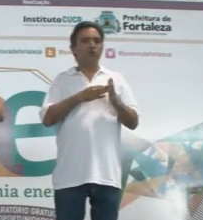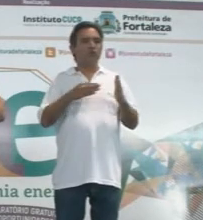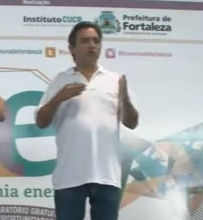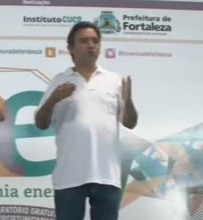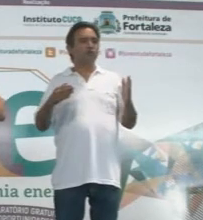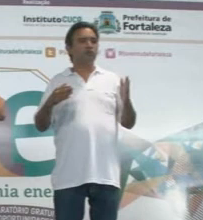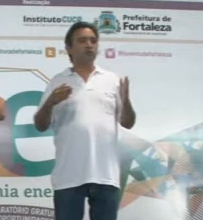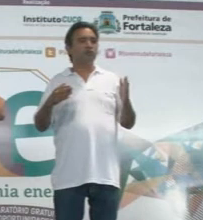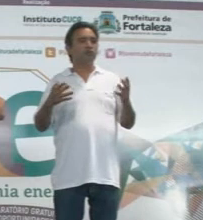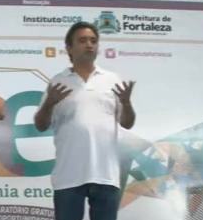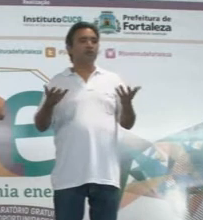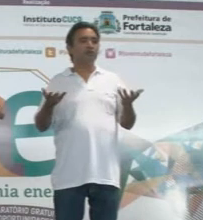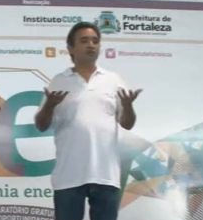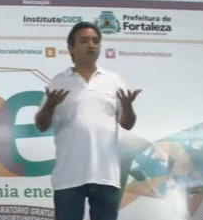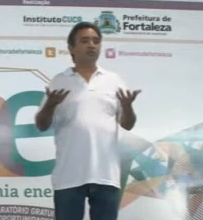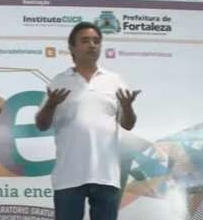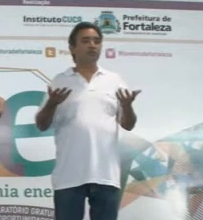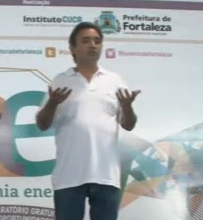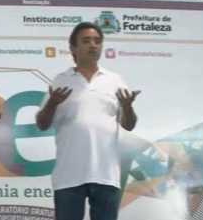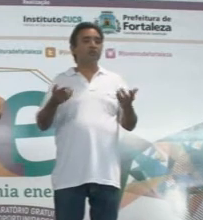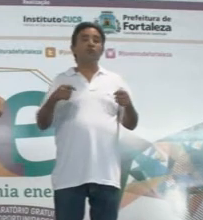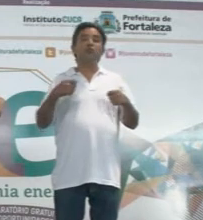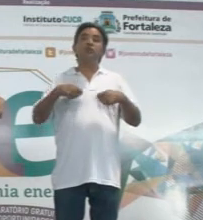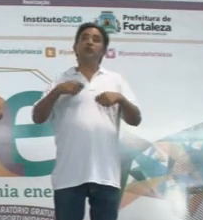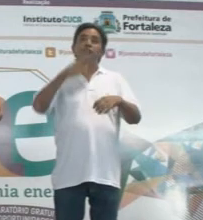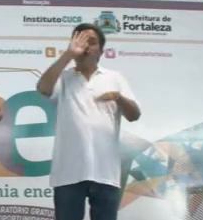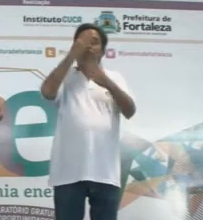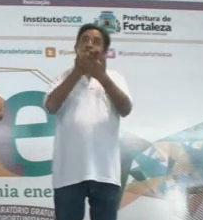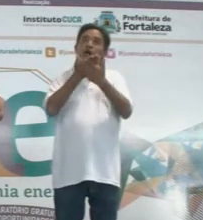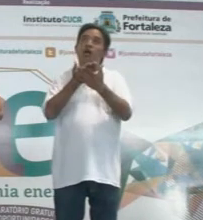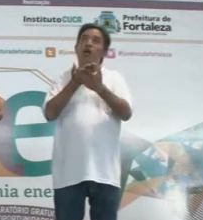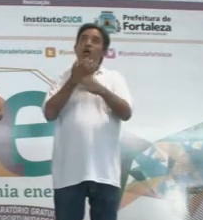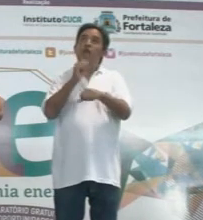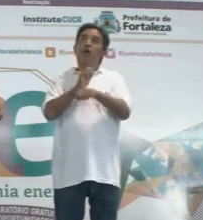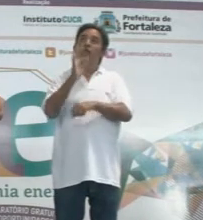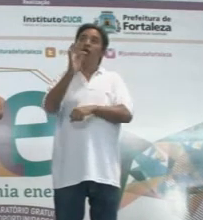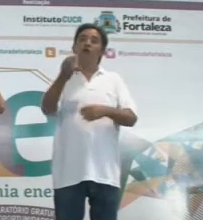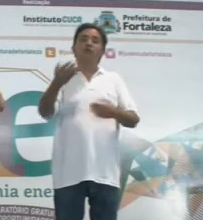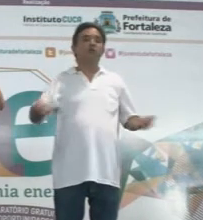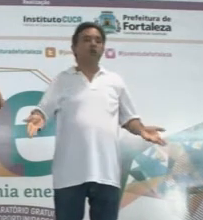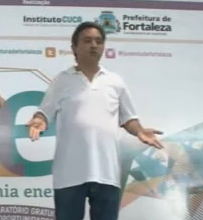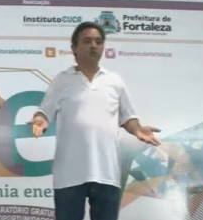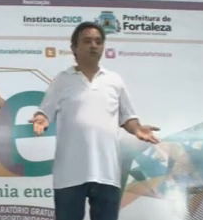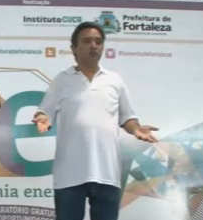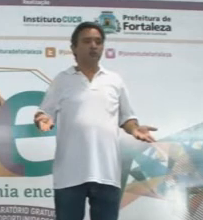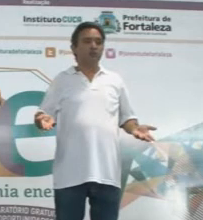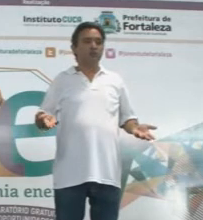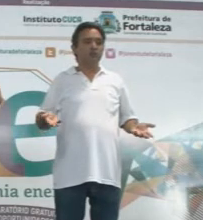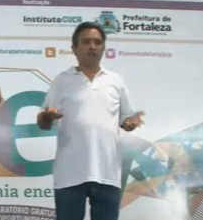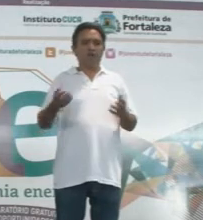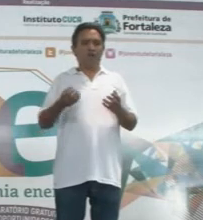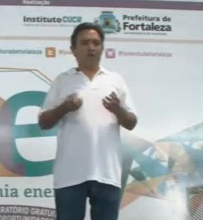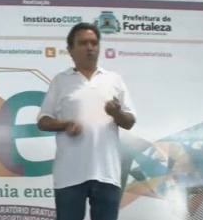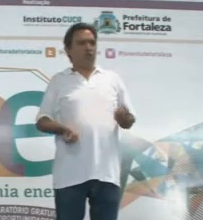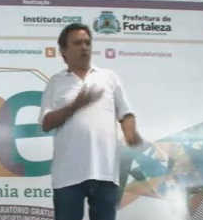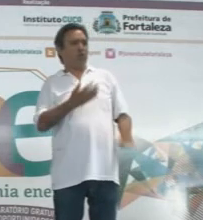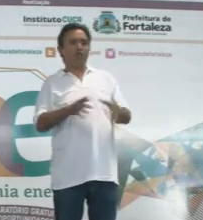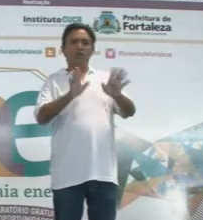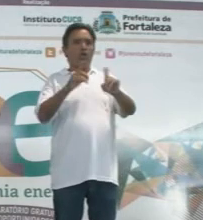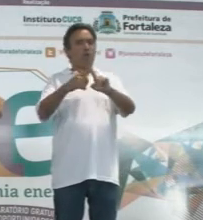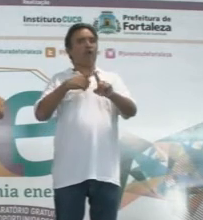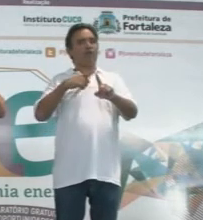luz, de fé, esperança. Tá? Mas não gaste todo agora não, porque é o almoço e é